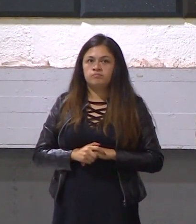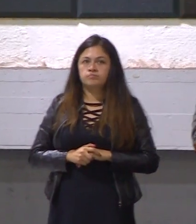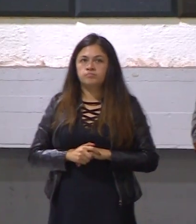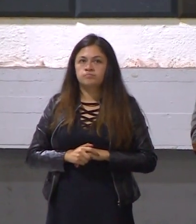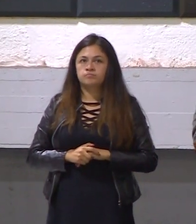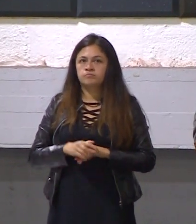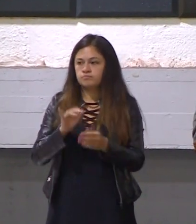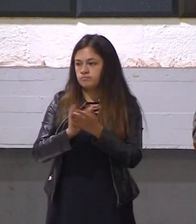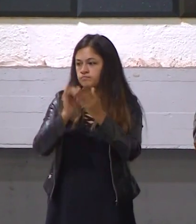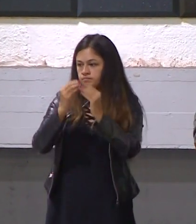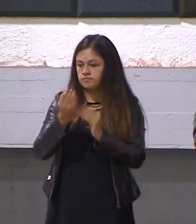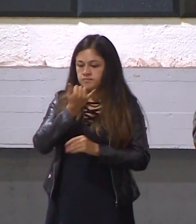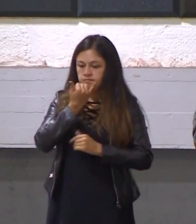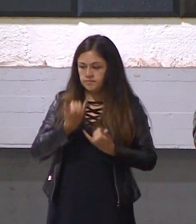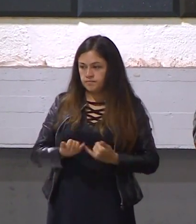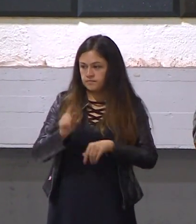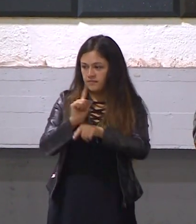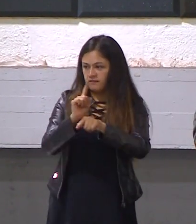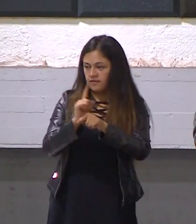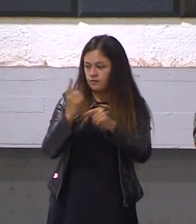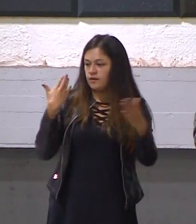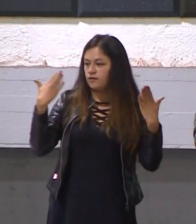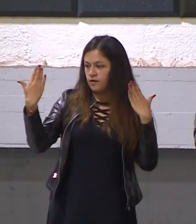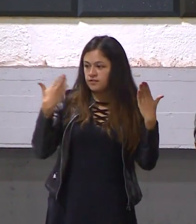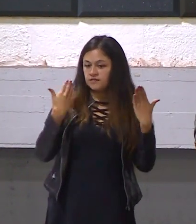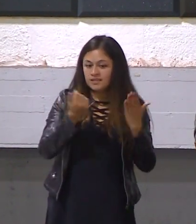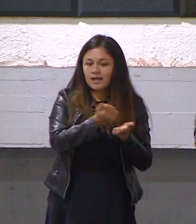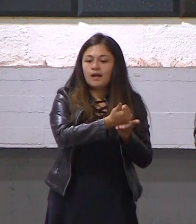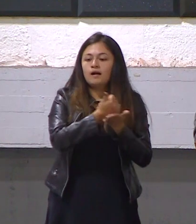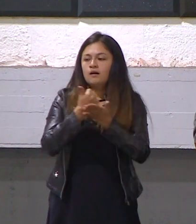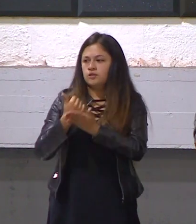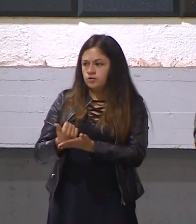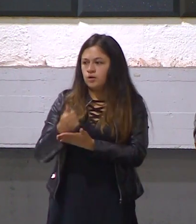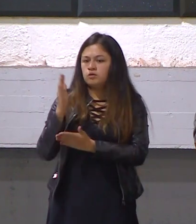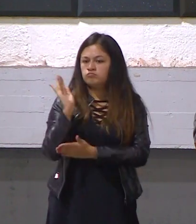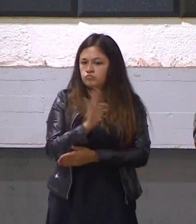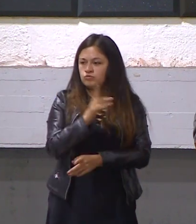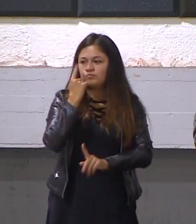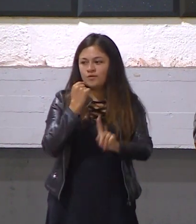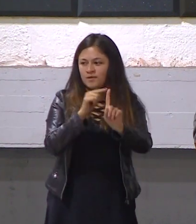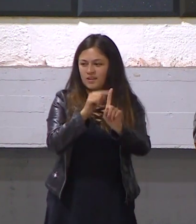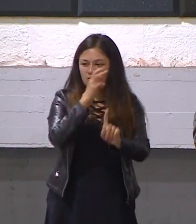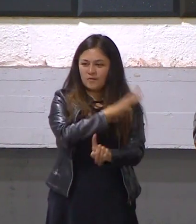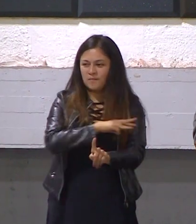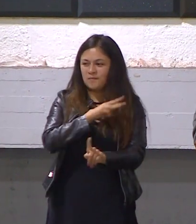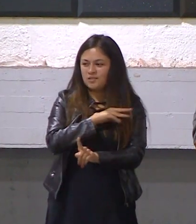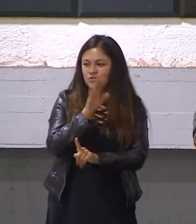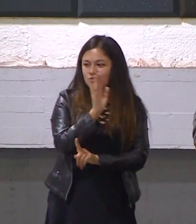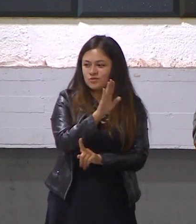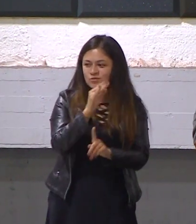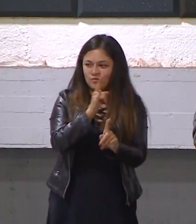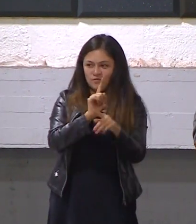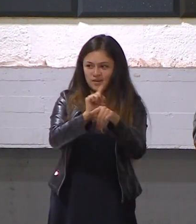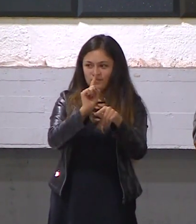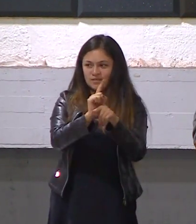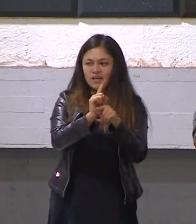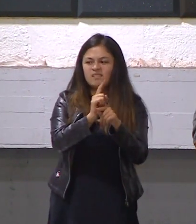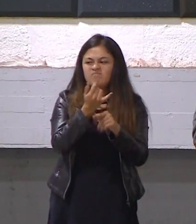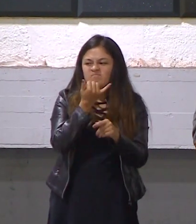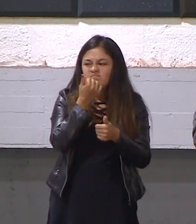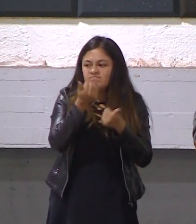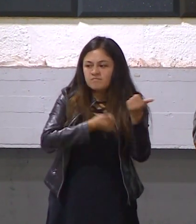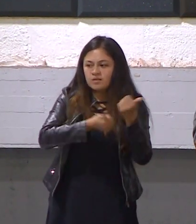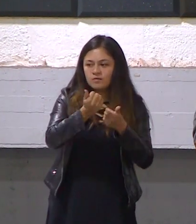sentido la facultad ha correspondido cabalmente con su objeto misional relacionando